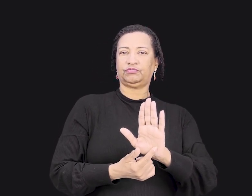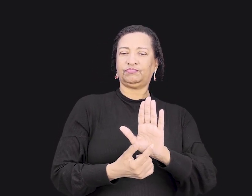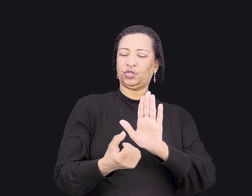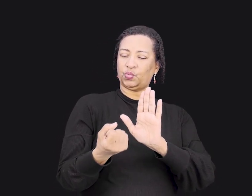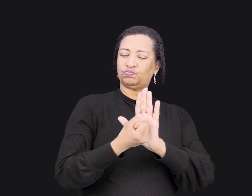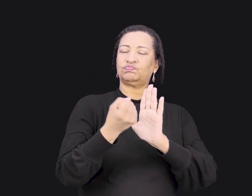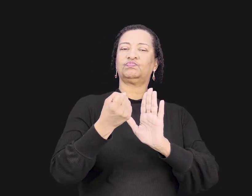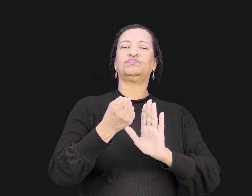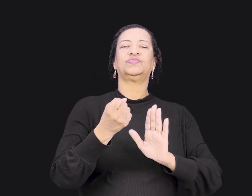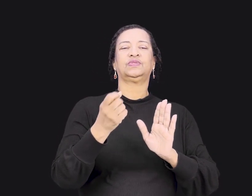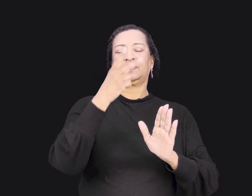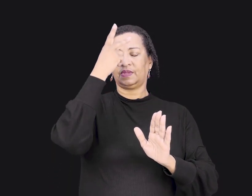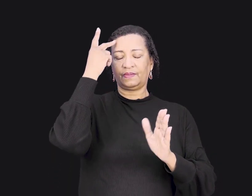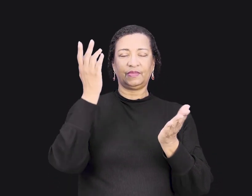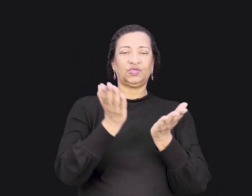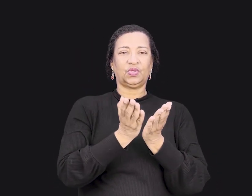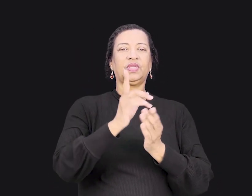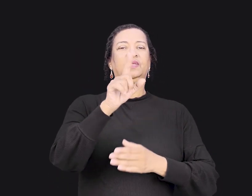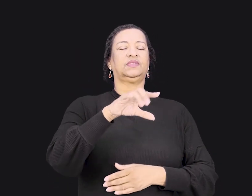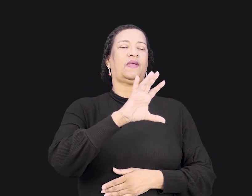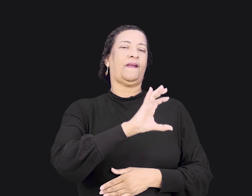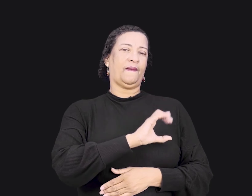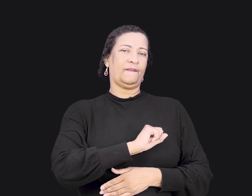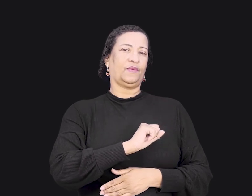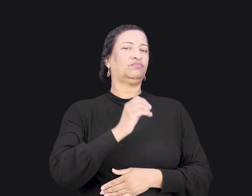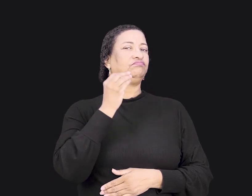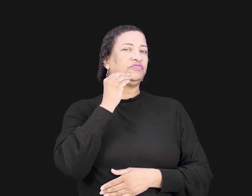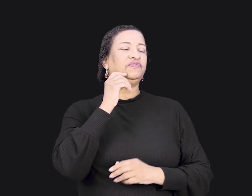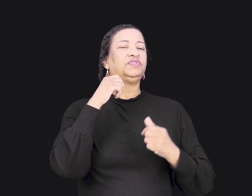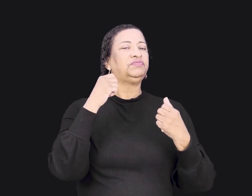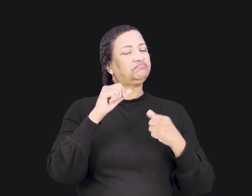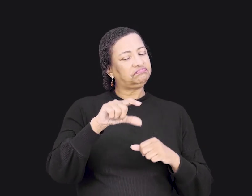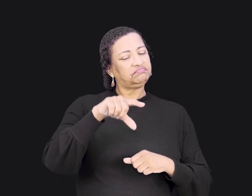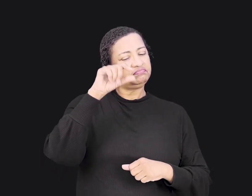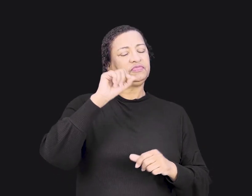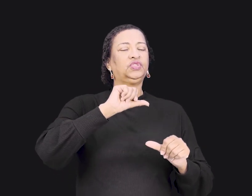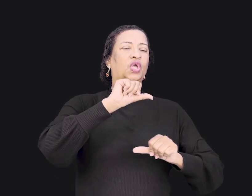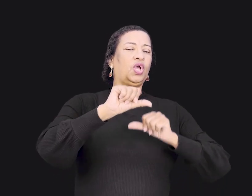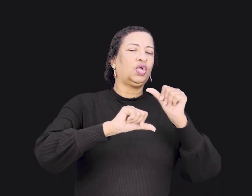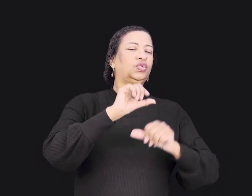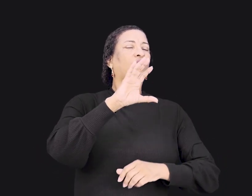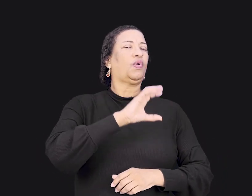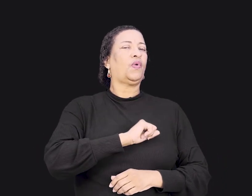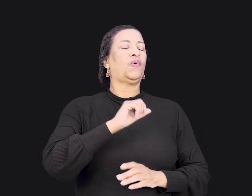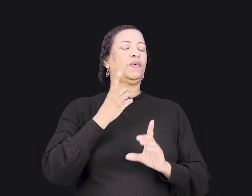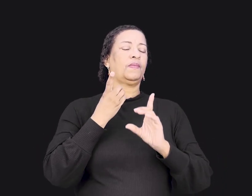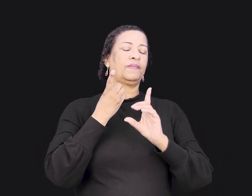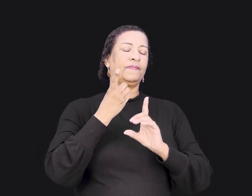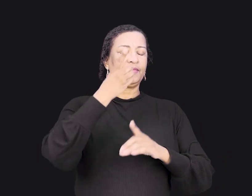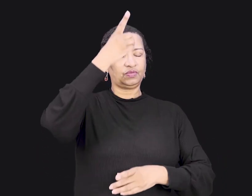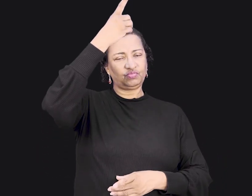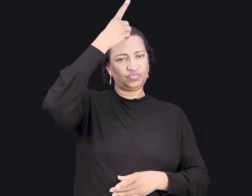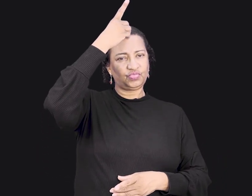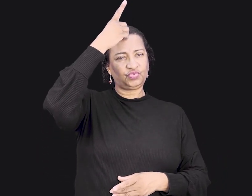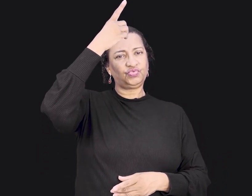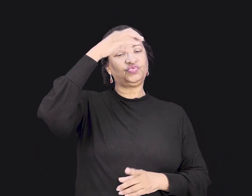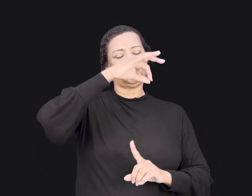amor. Talvez preferíssemos trocar o amor pelos dons espirituais. Atualmente existem muitas manifestações dos